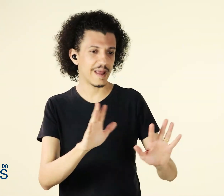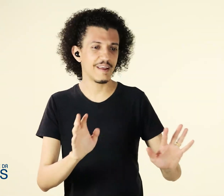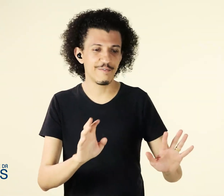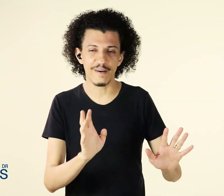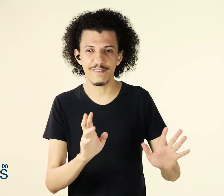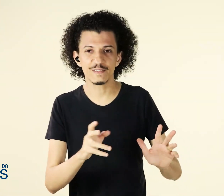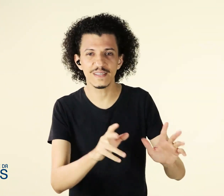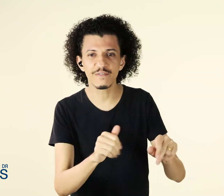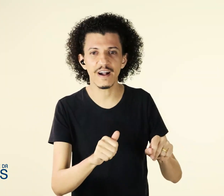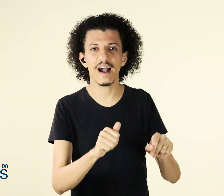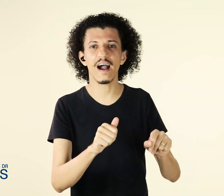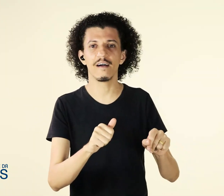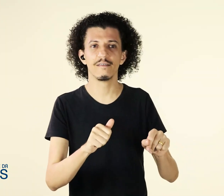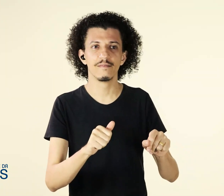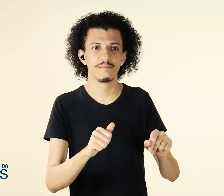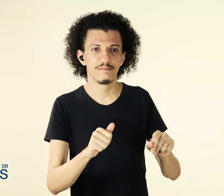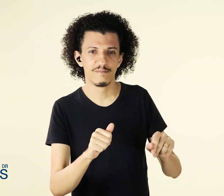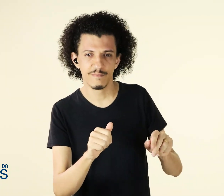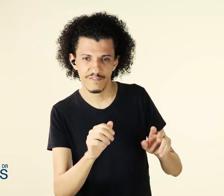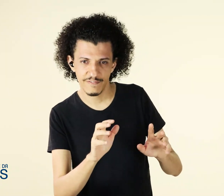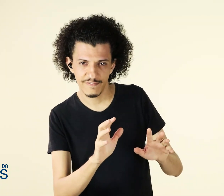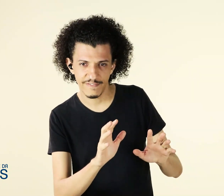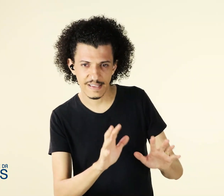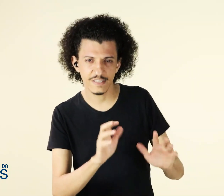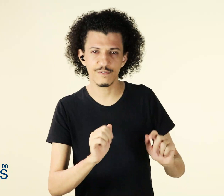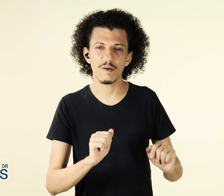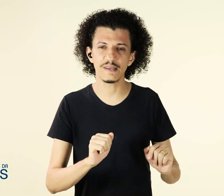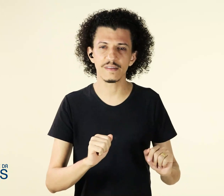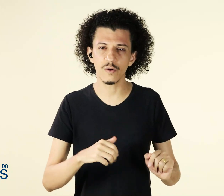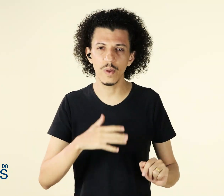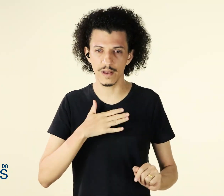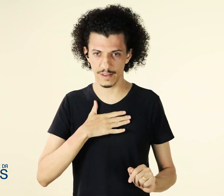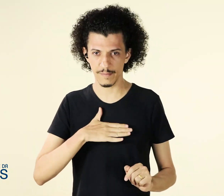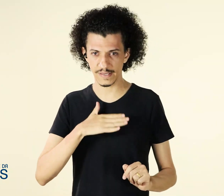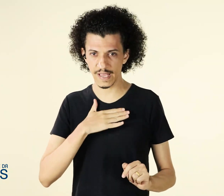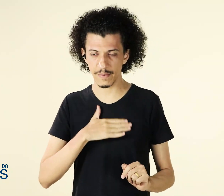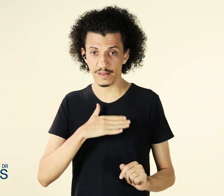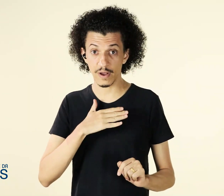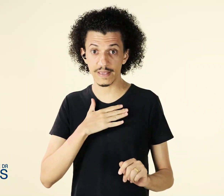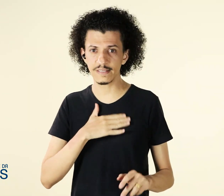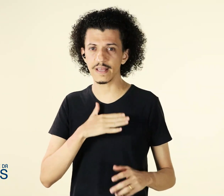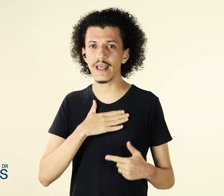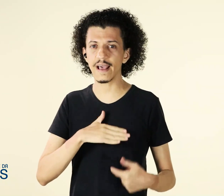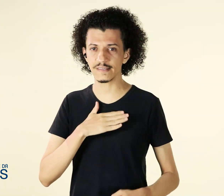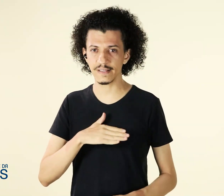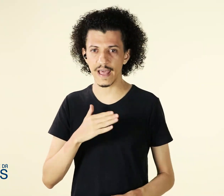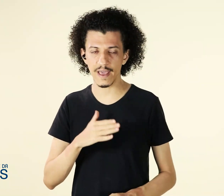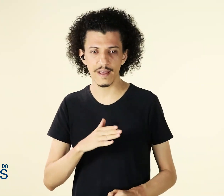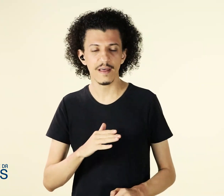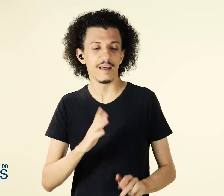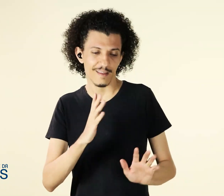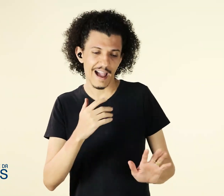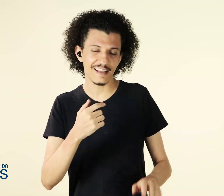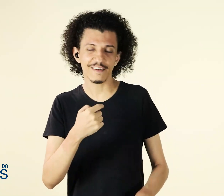peraí, faz mais devagar, faça de forma mais tranquila, percebe? Então aqui seria essa a ideia. Aí você